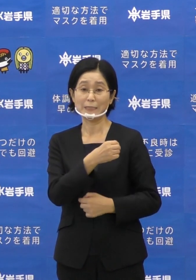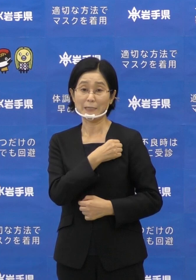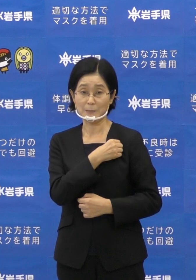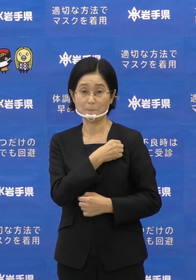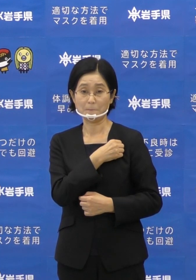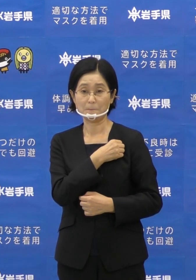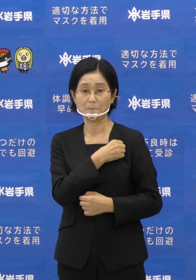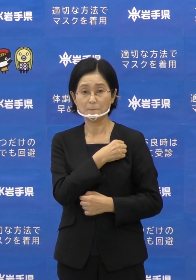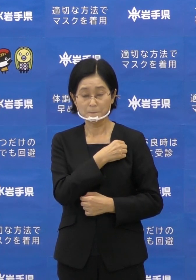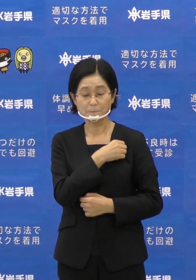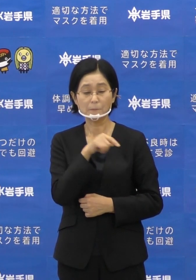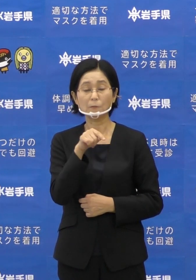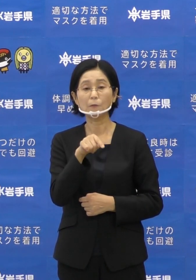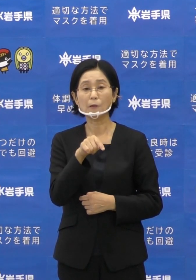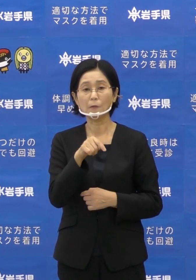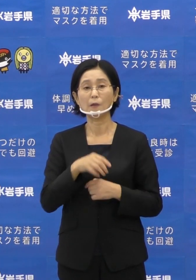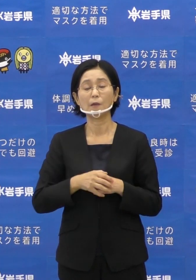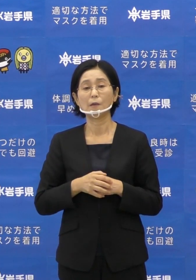は、